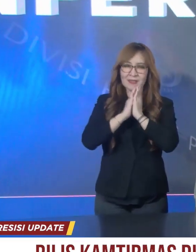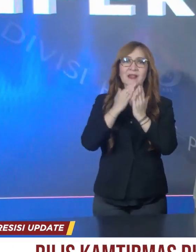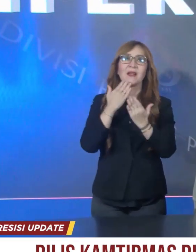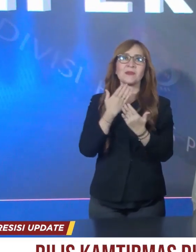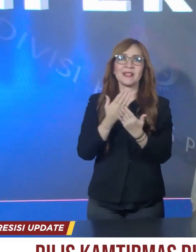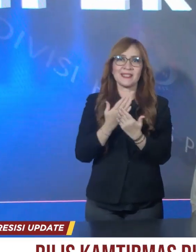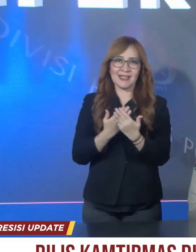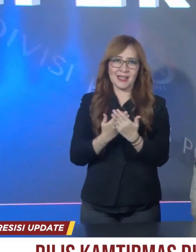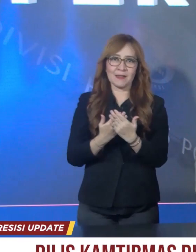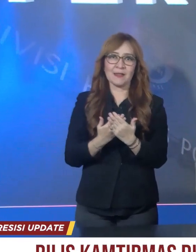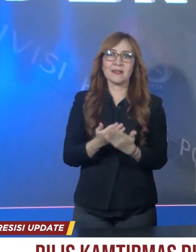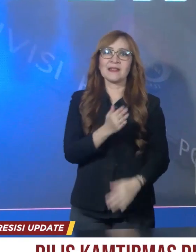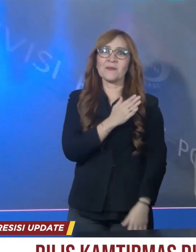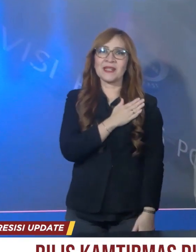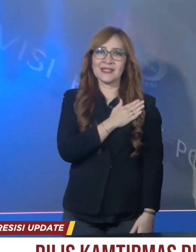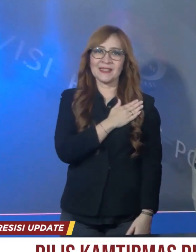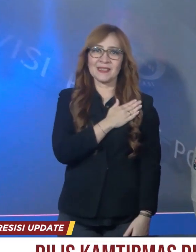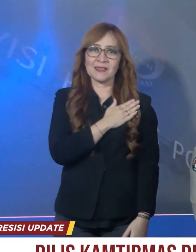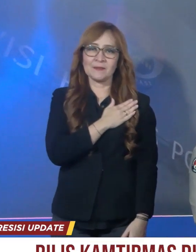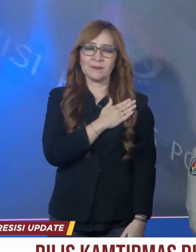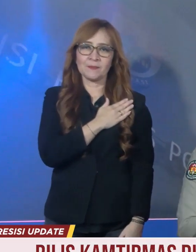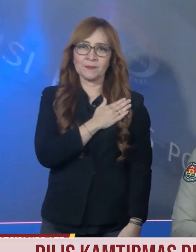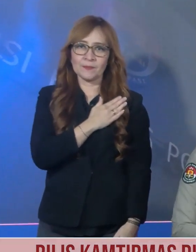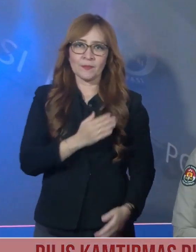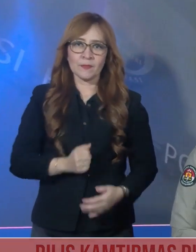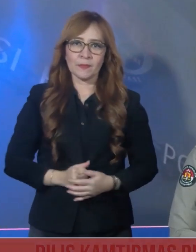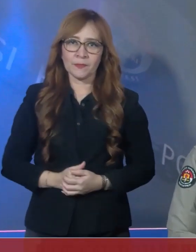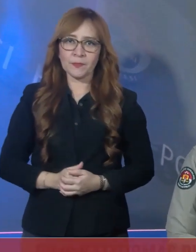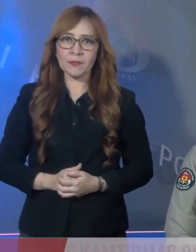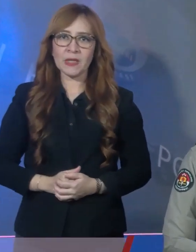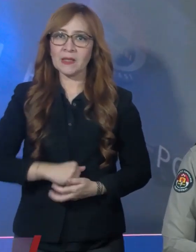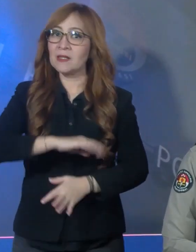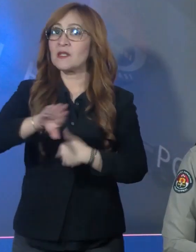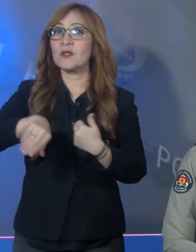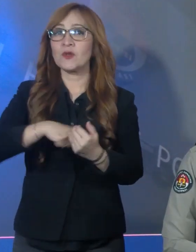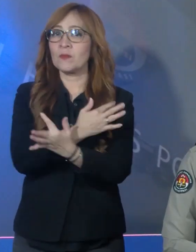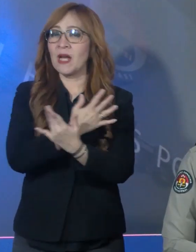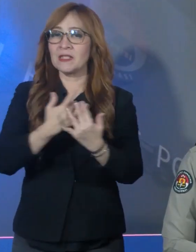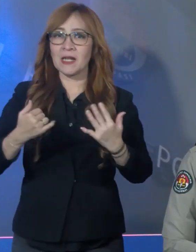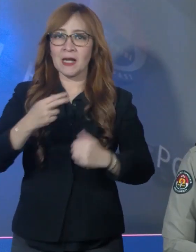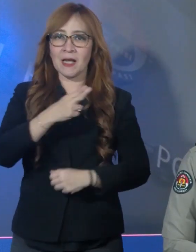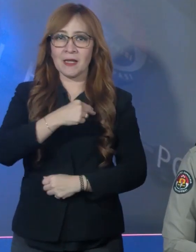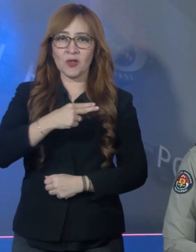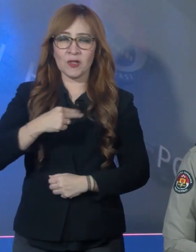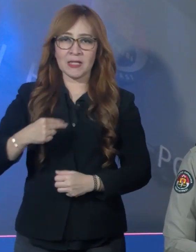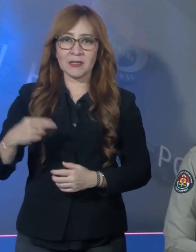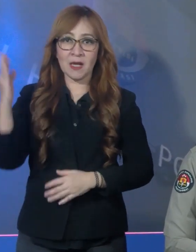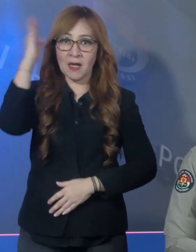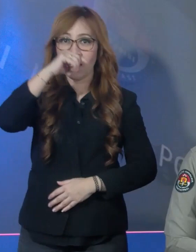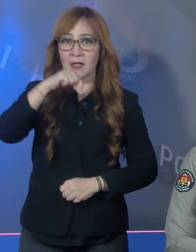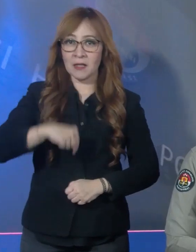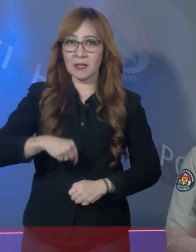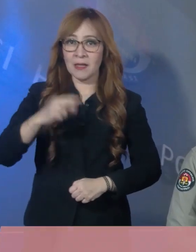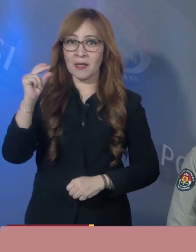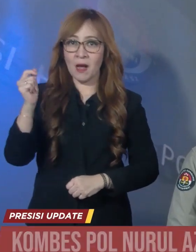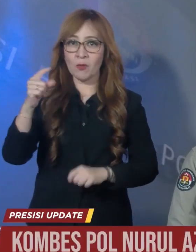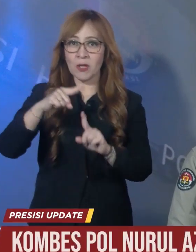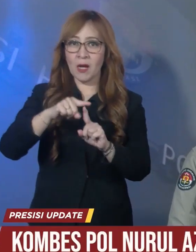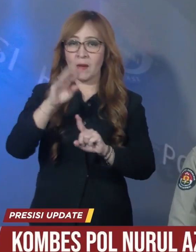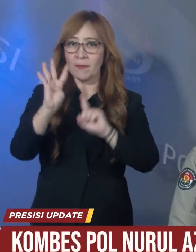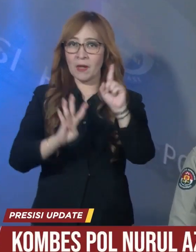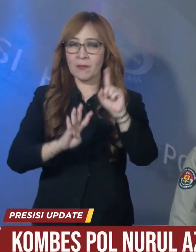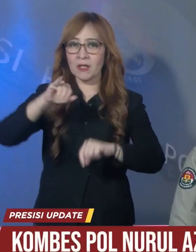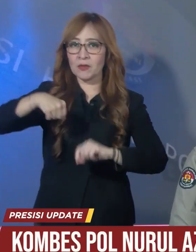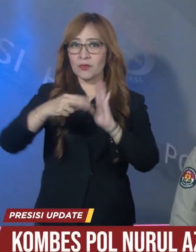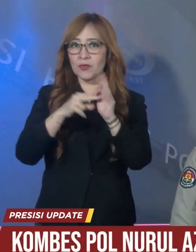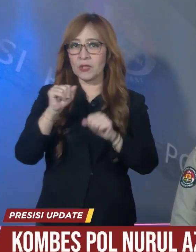Buddhaya, Salam Kebajikan, Salam Presisi. Kepada seluruh masyarakat Indonesia, pada hari ini Rabu